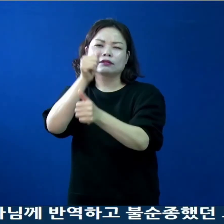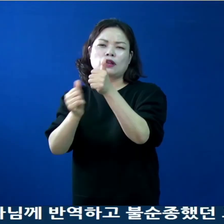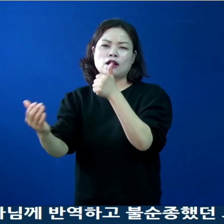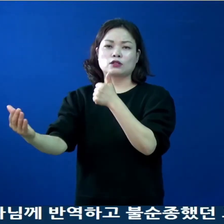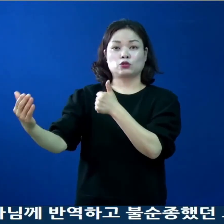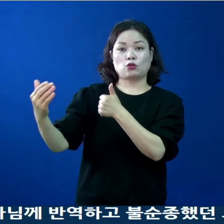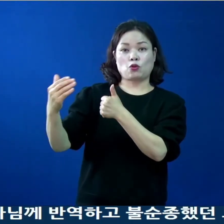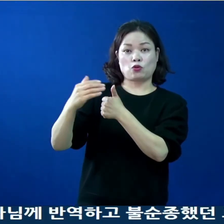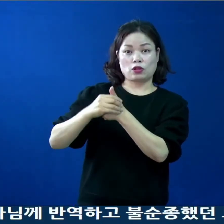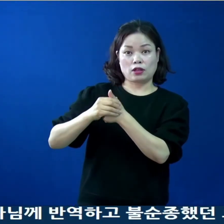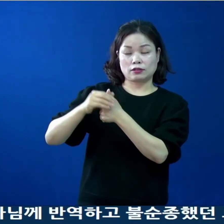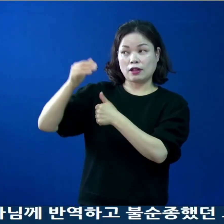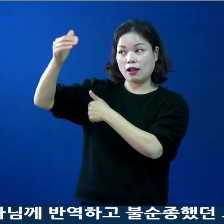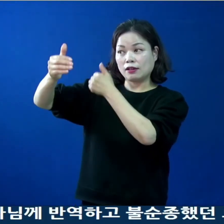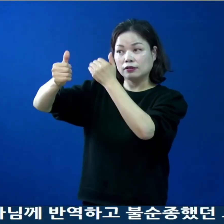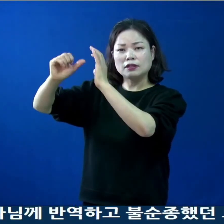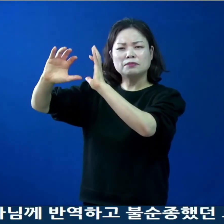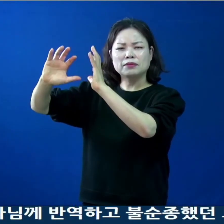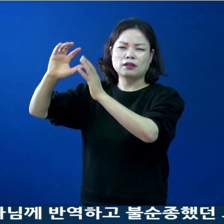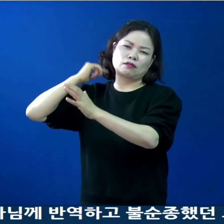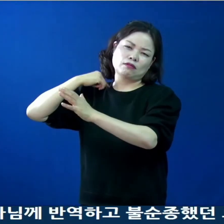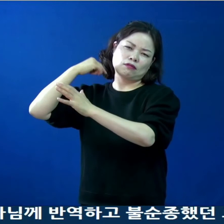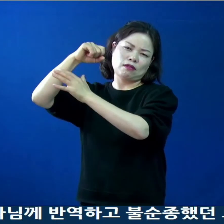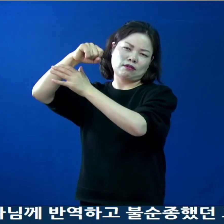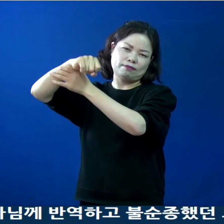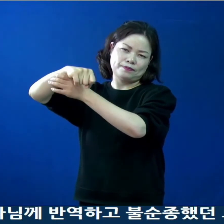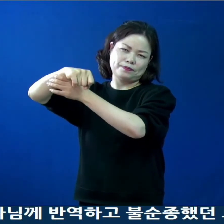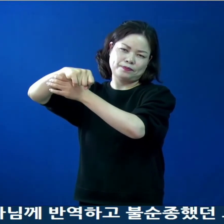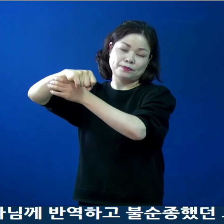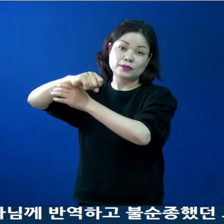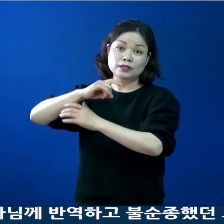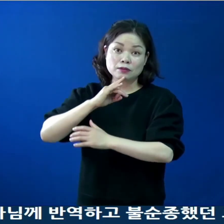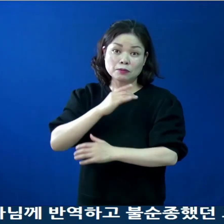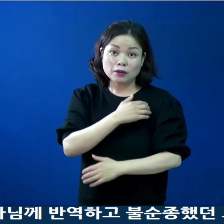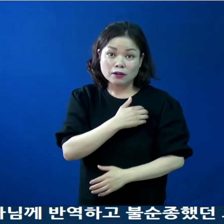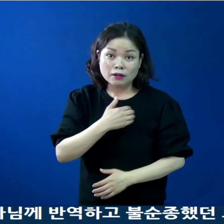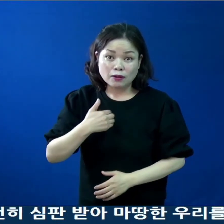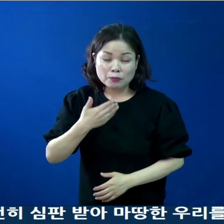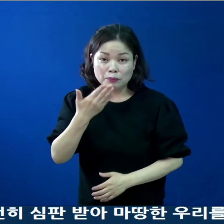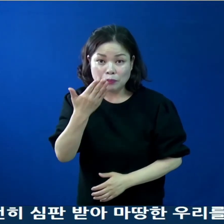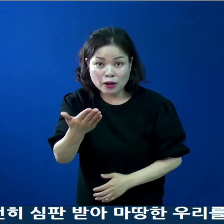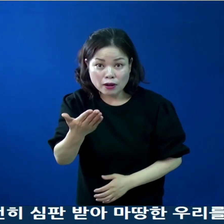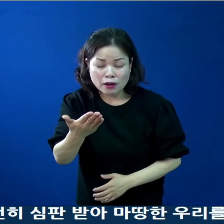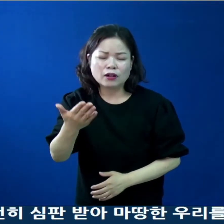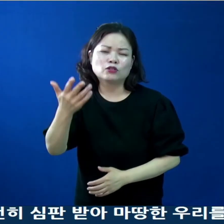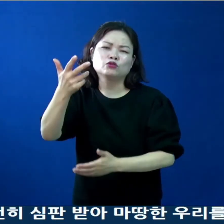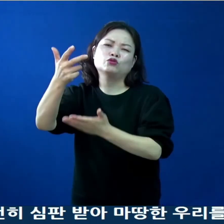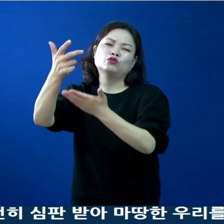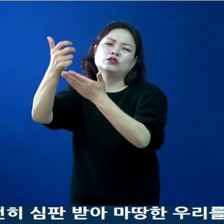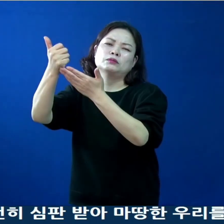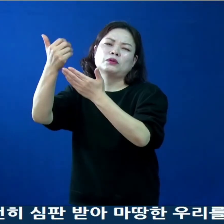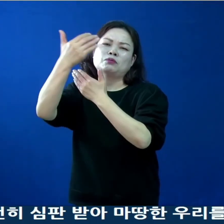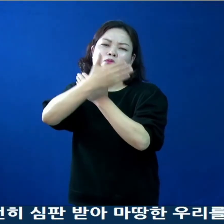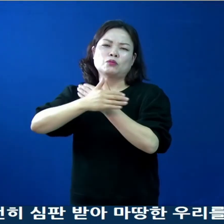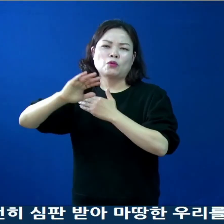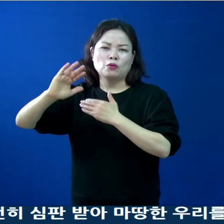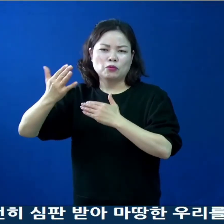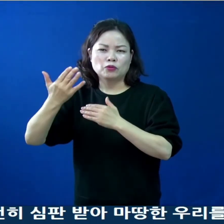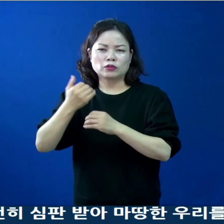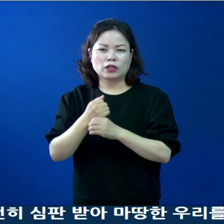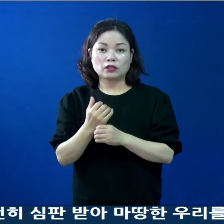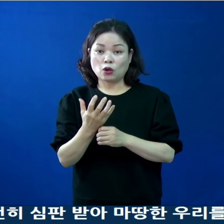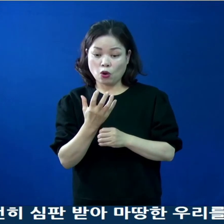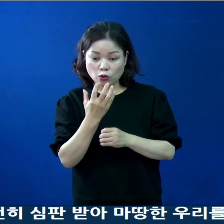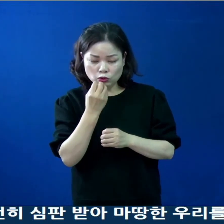하나님 나라를 허락해 주신 것입니다. 그것만도 감사한데 주님의 몸된